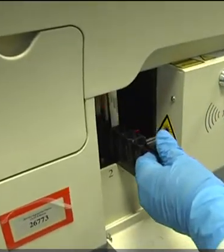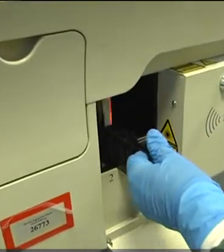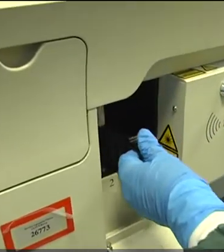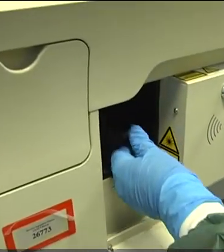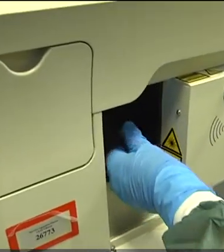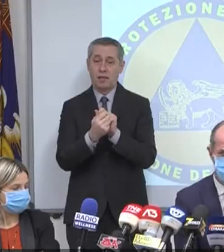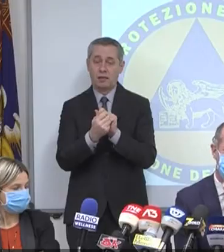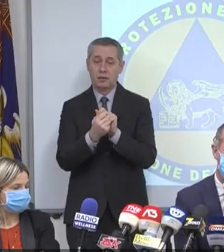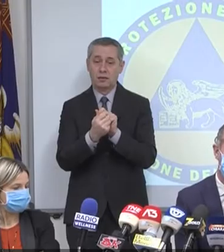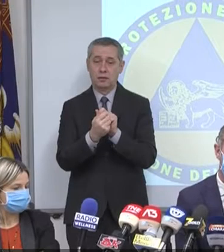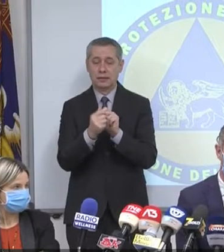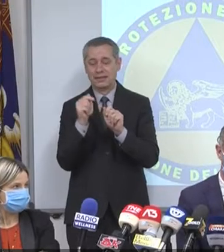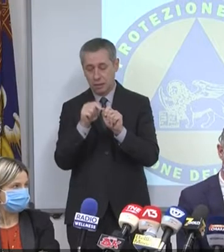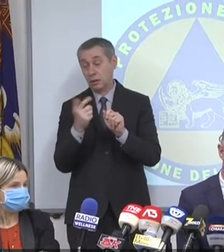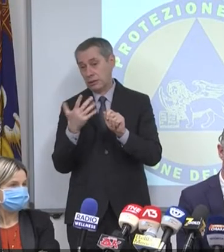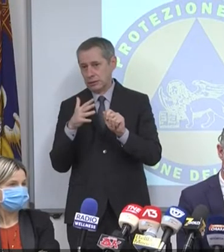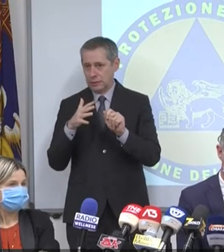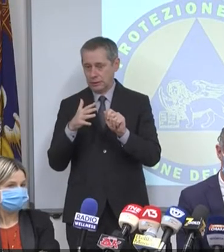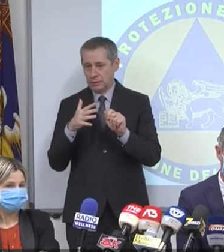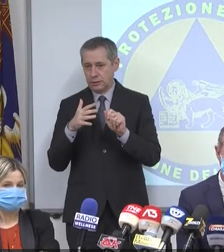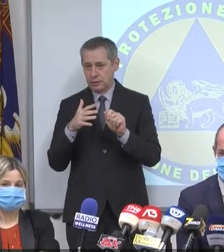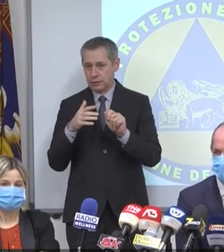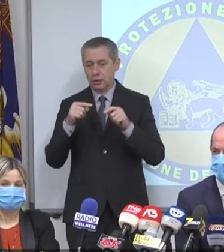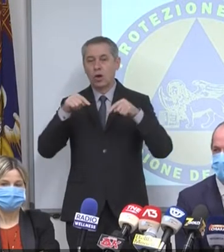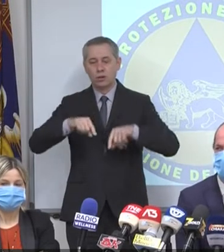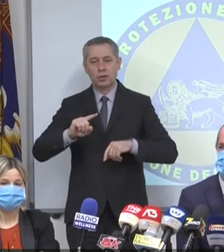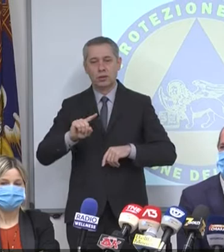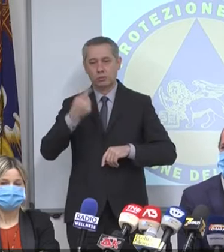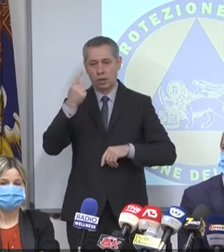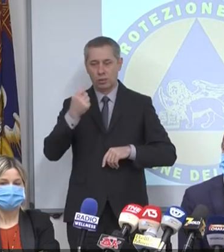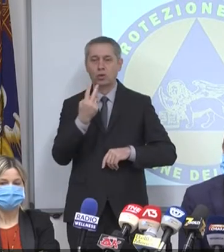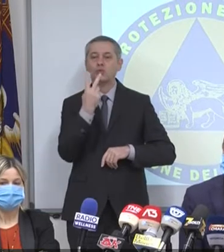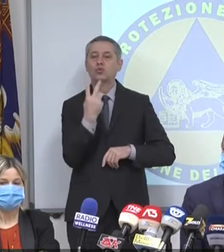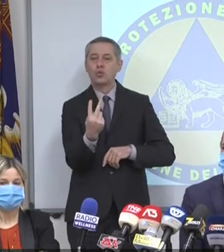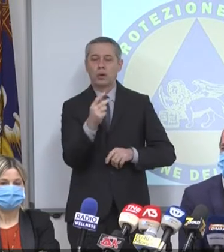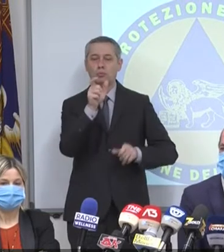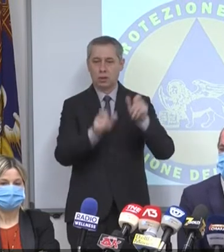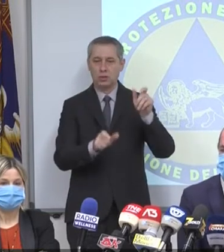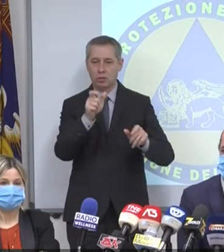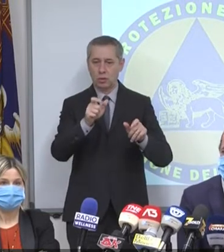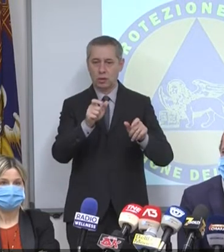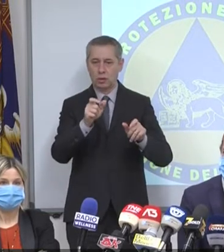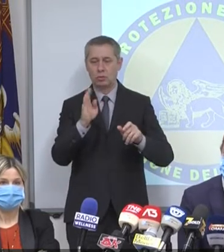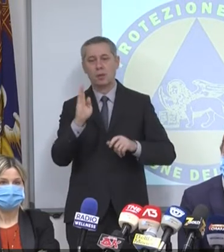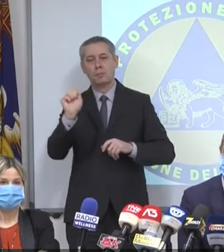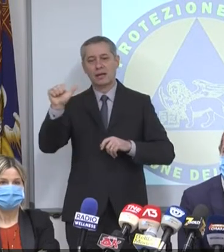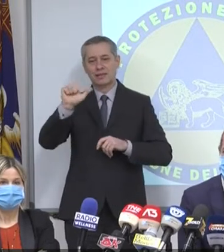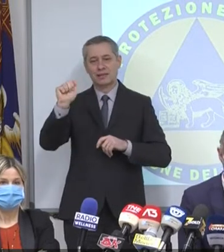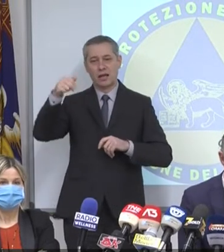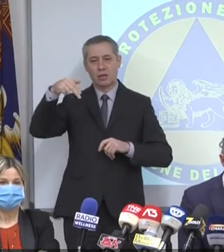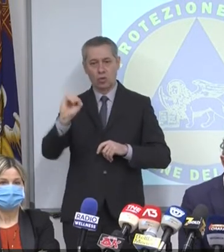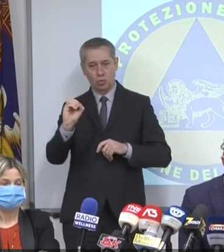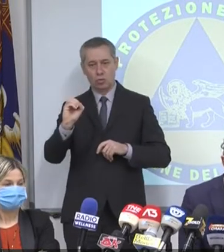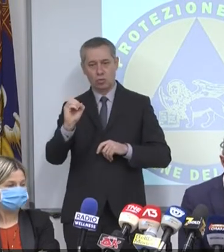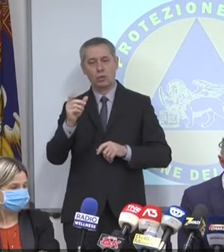nel Vicentino. Oggi abbiamo i primi due pazienti a Bassano, due indiani,